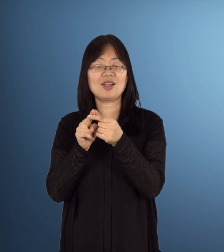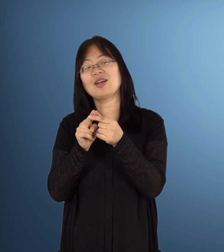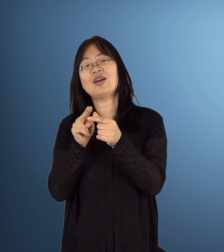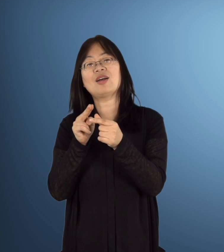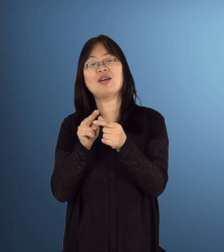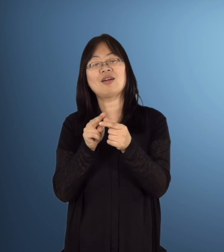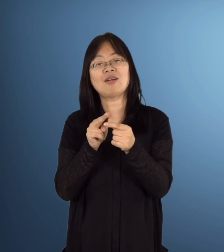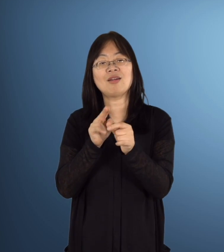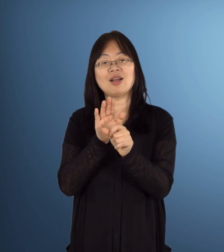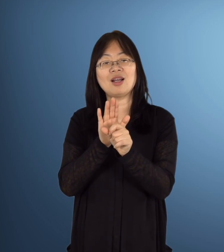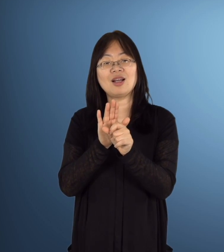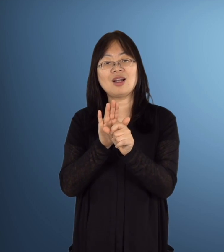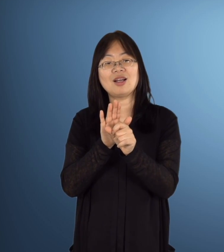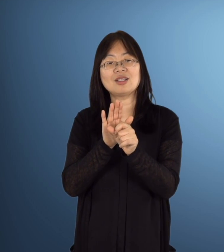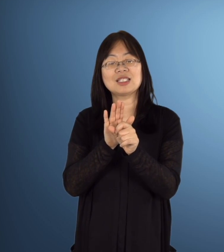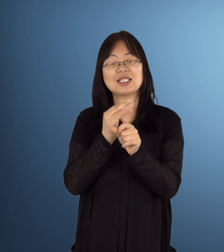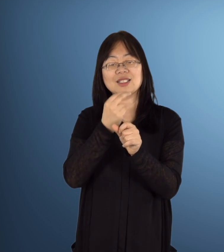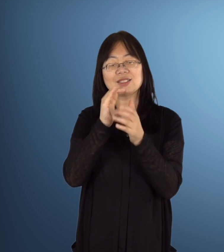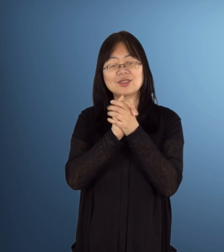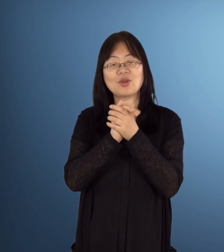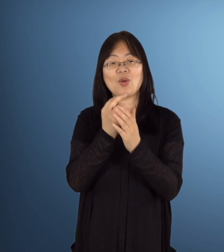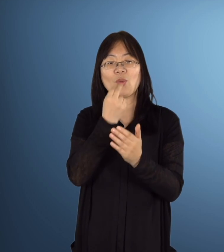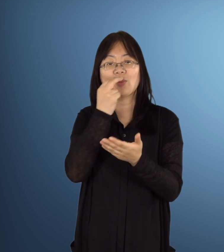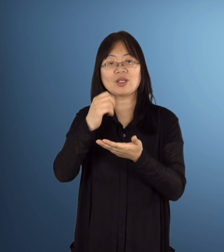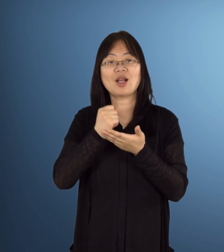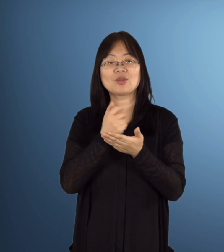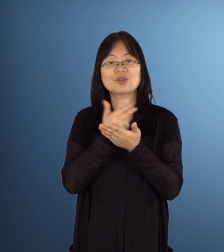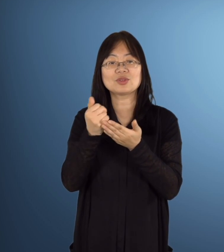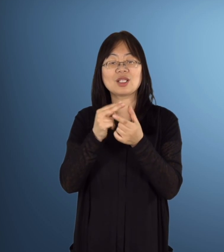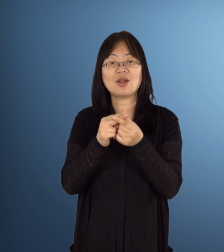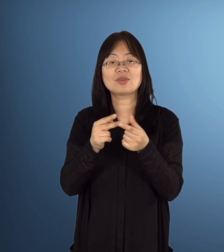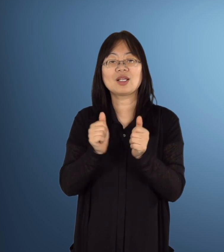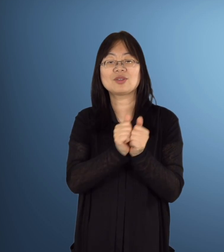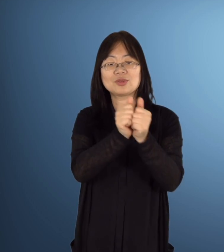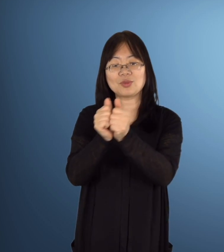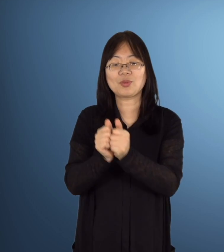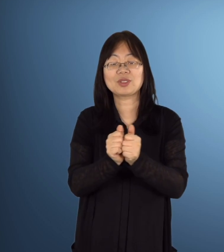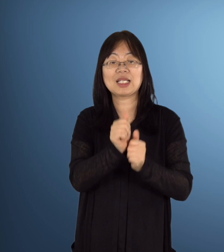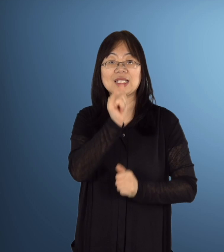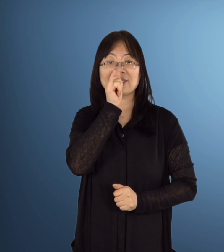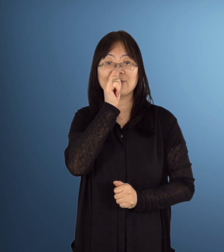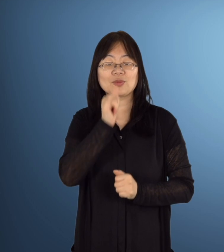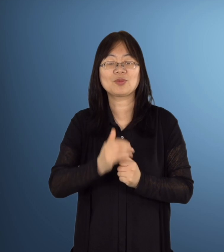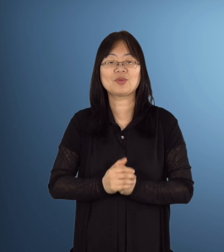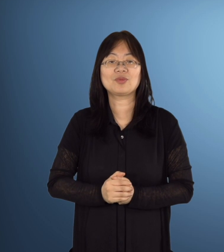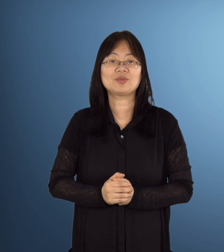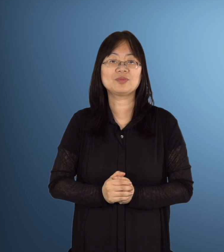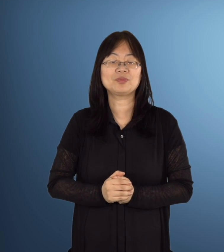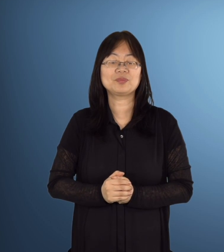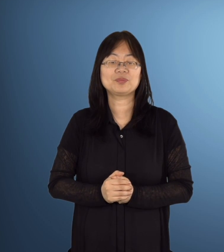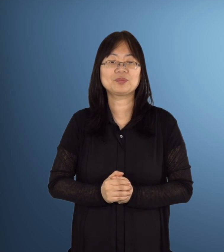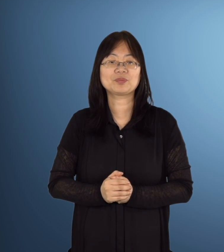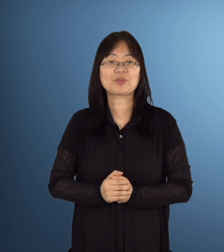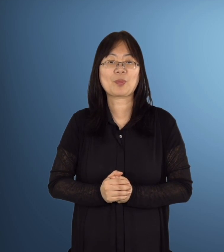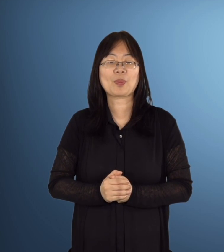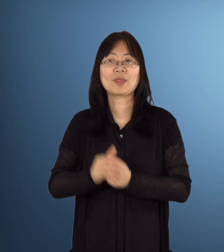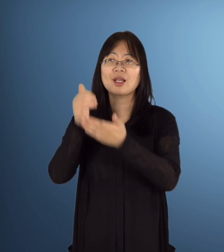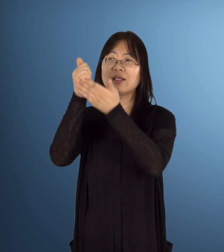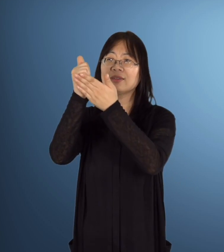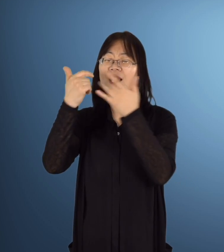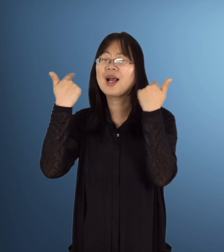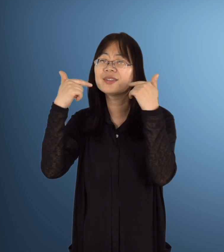기도의 호흡으로 주님과 동행이 이루어지고, 그리고 그분과